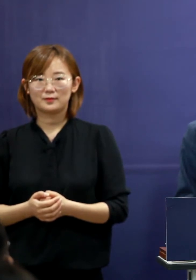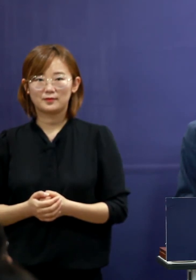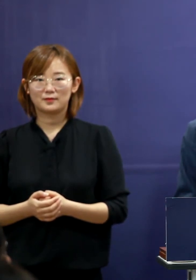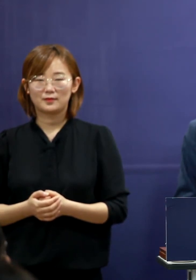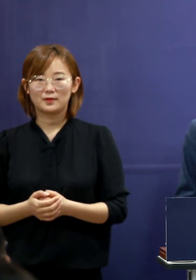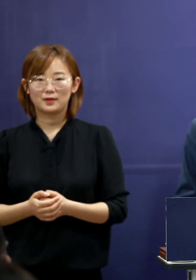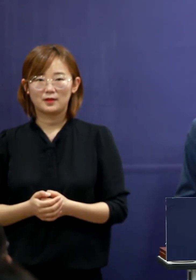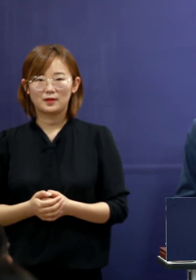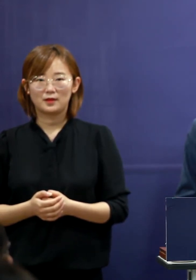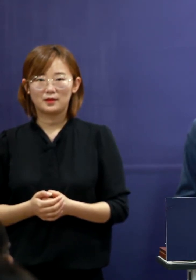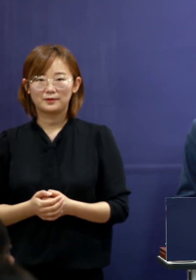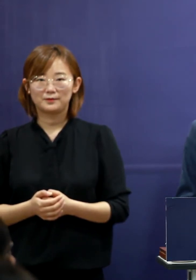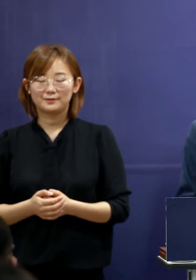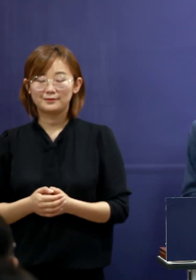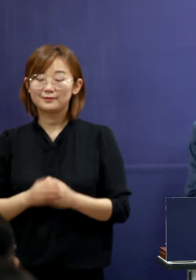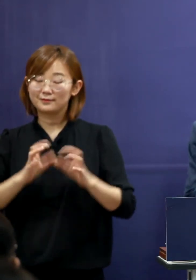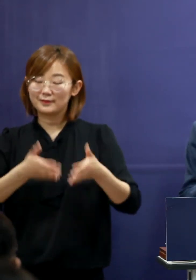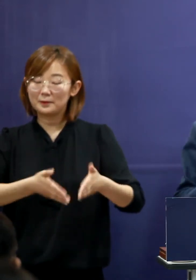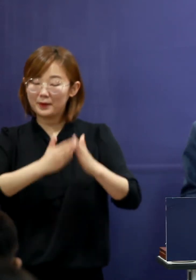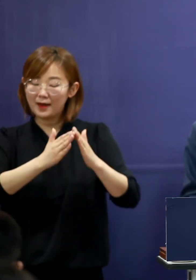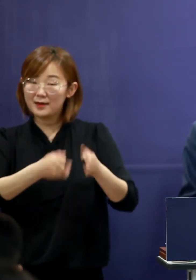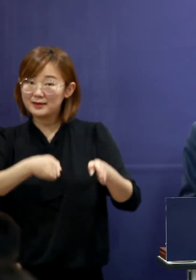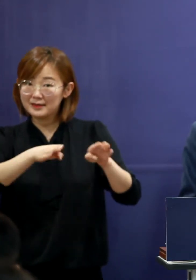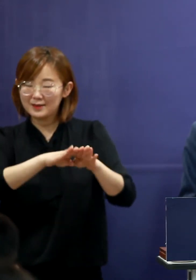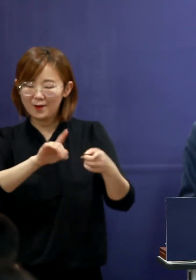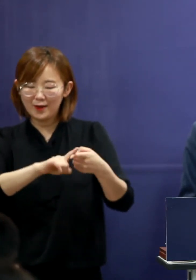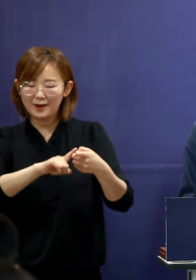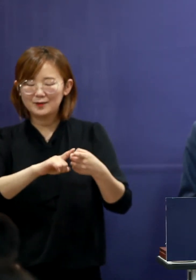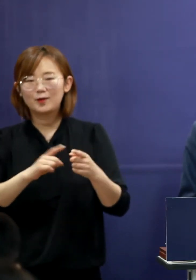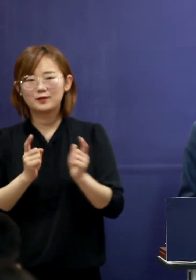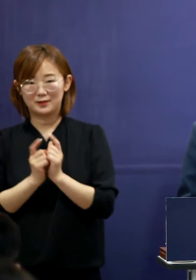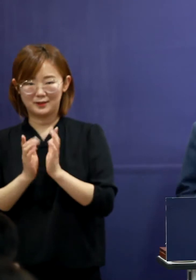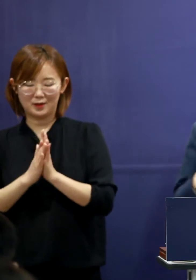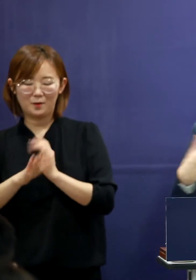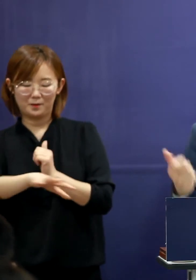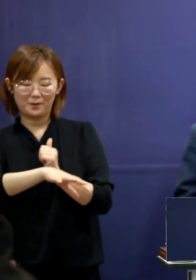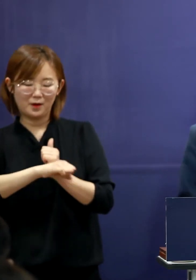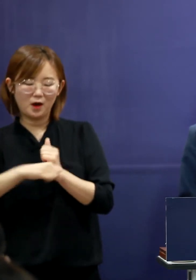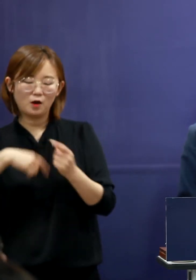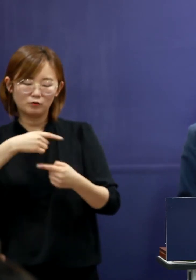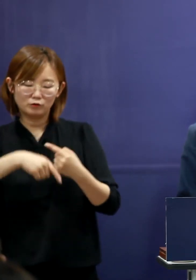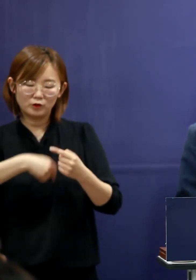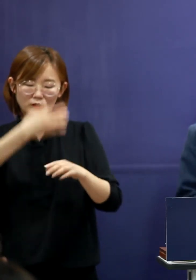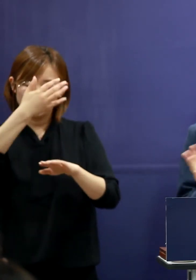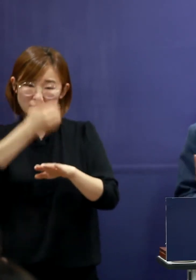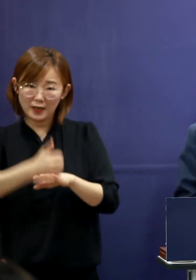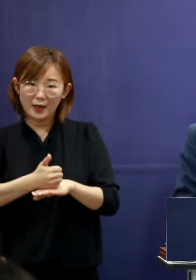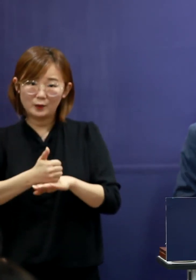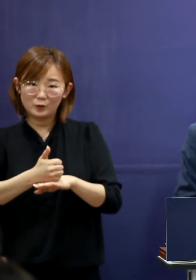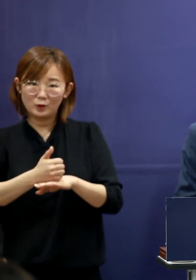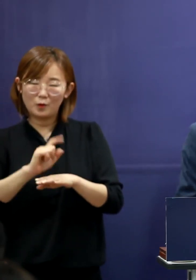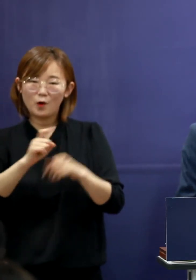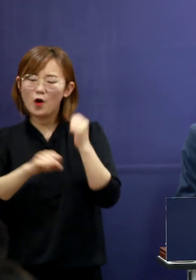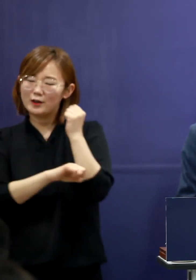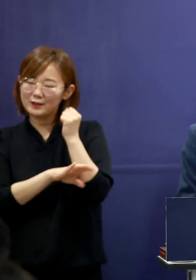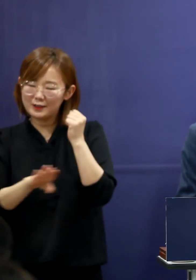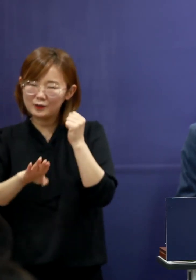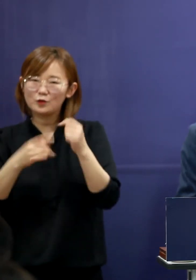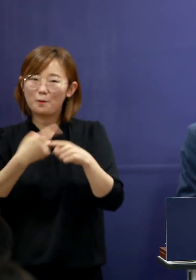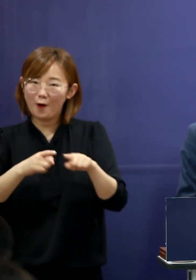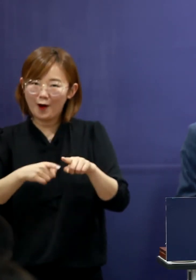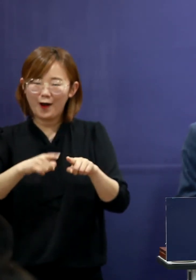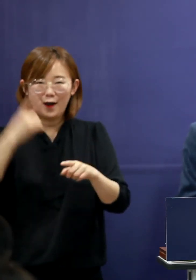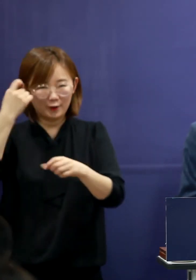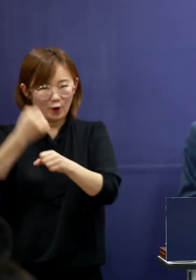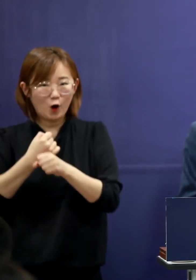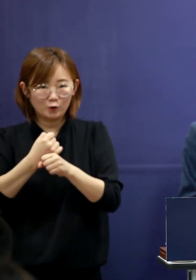그 결과를 연구에 반영을 해서 표준을 만들게 되면은 민간 시설에도 적용할 수 있는 그런 장점도 있는